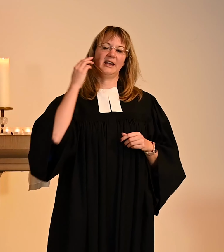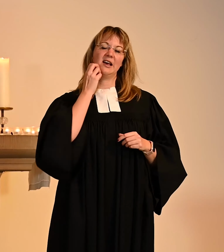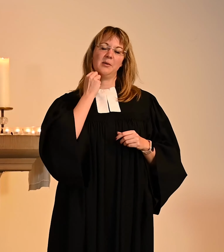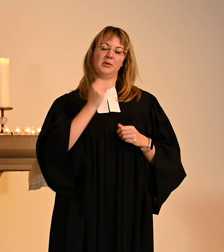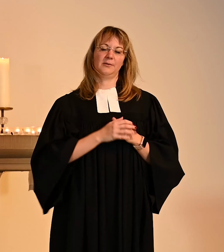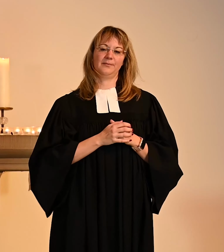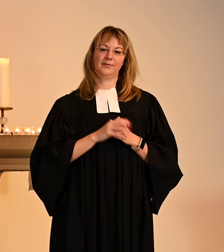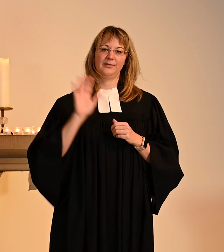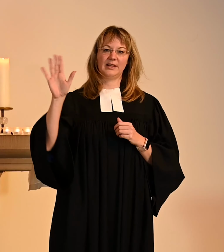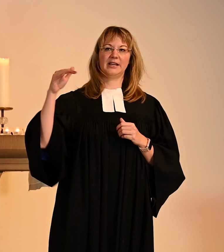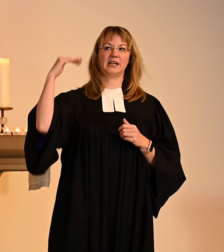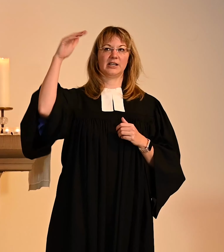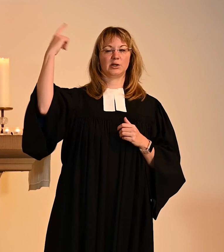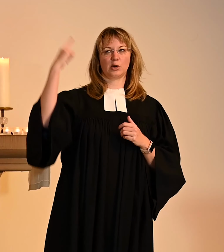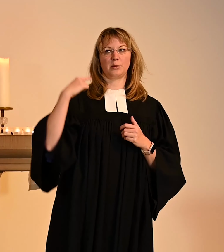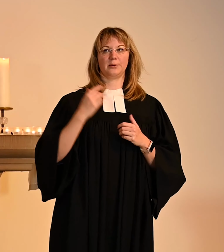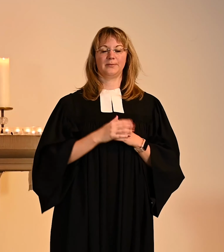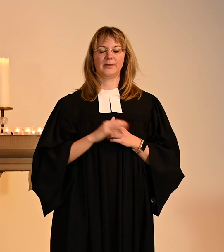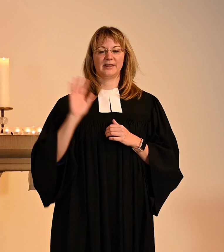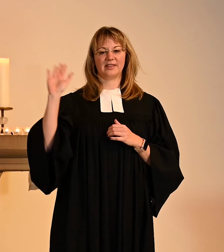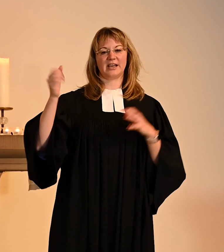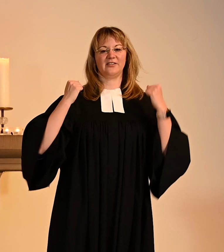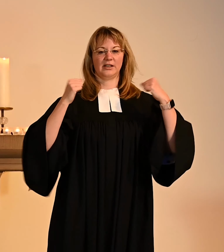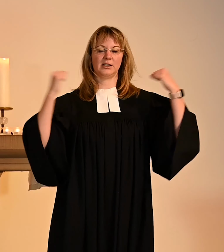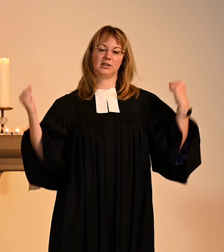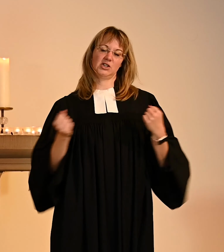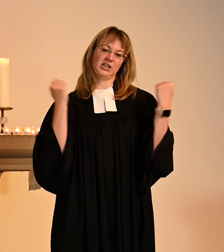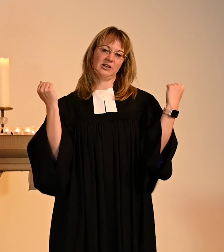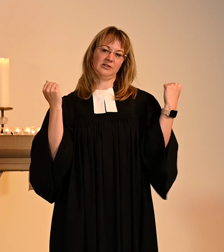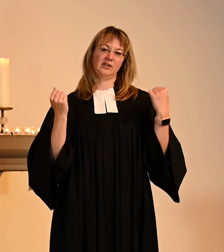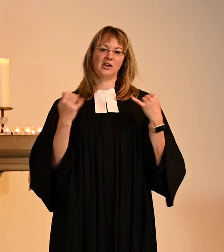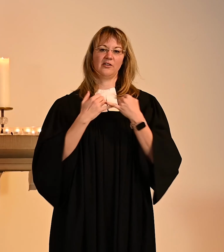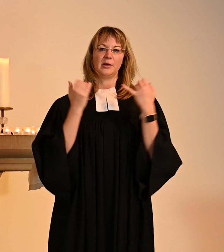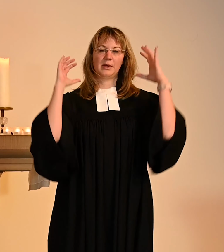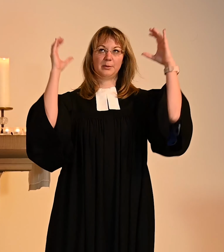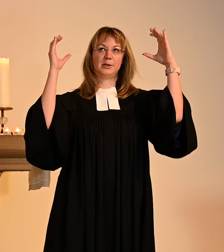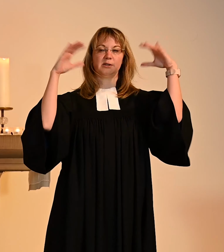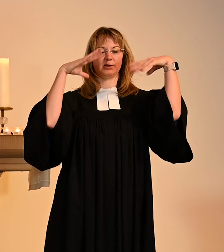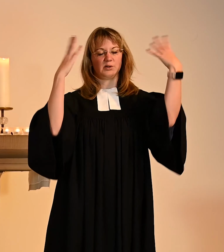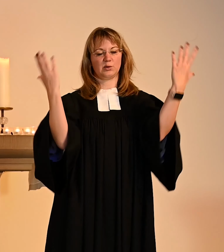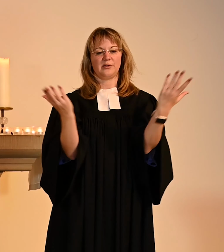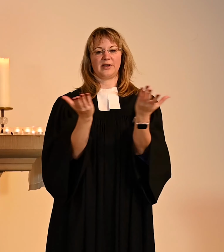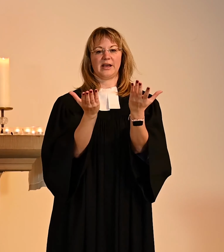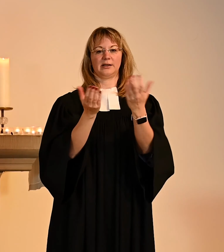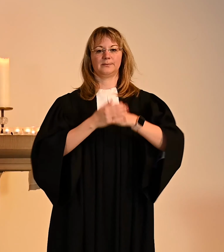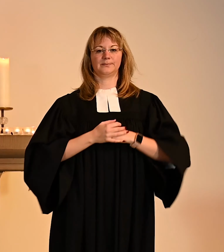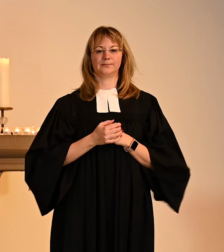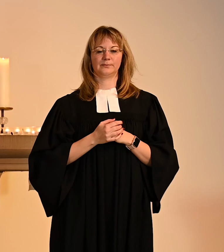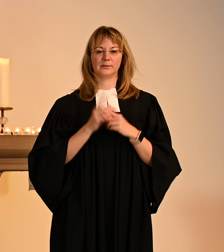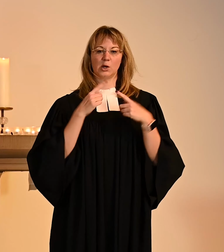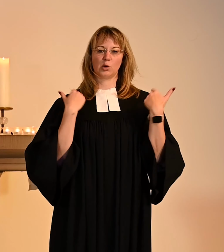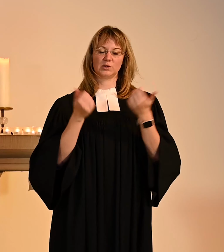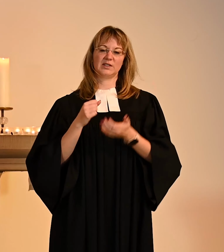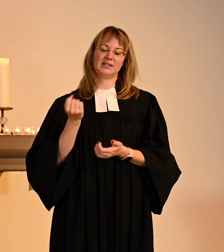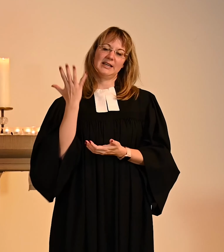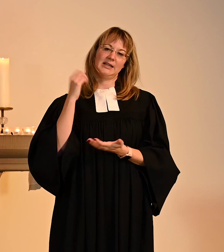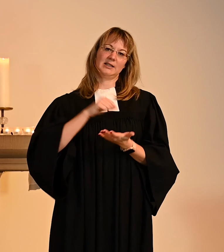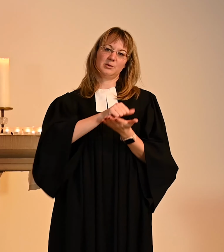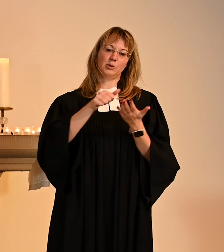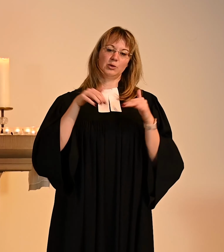dein Name, dein Reich komme, dein Wille geschehe, wie im Himmel, so auf Erden.